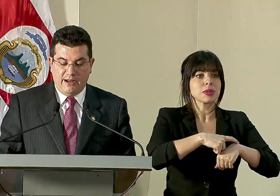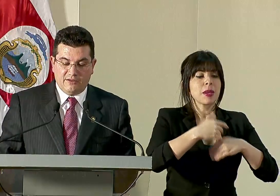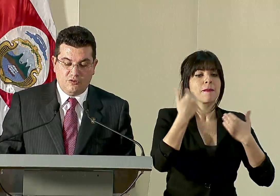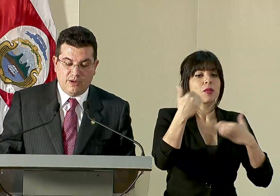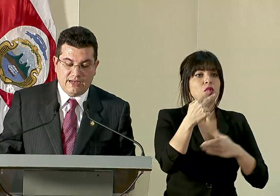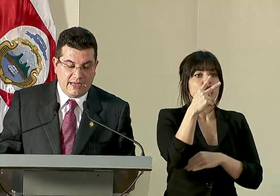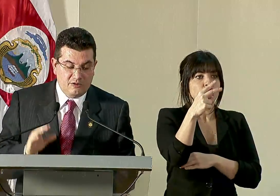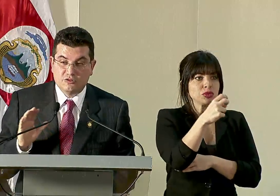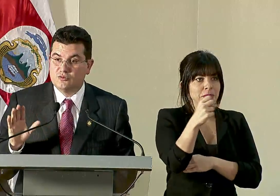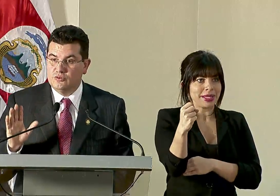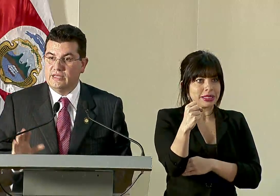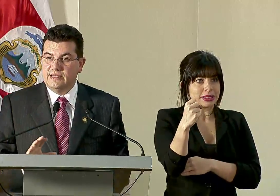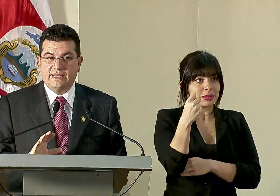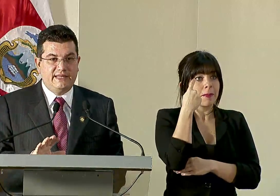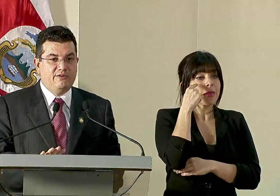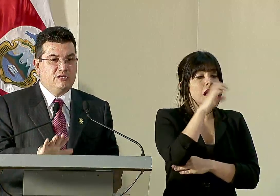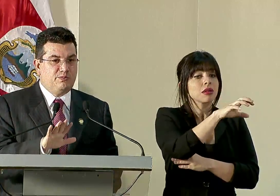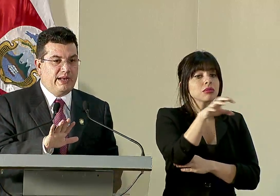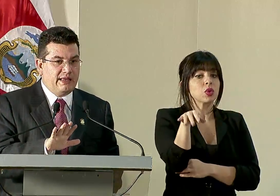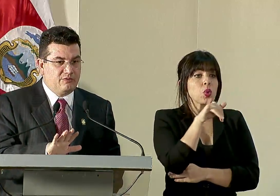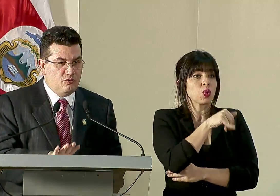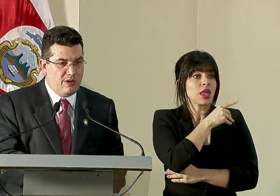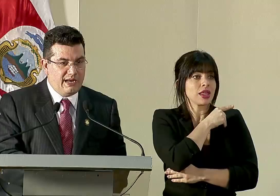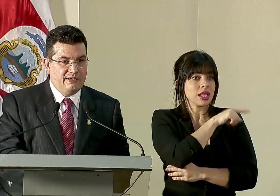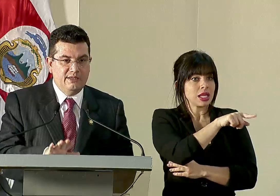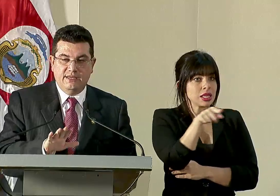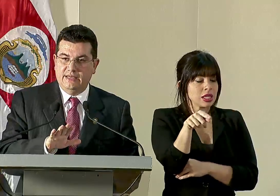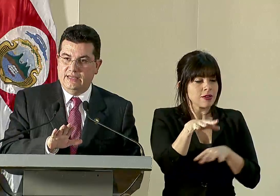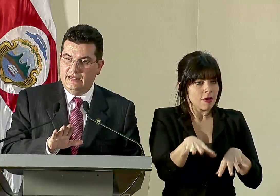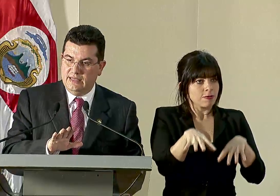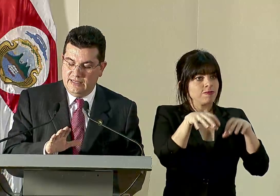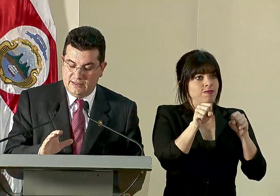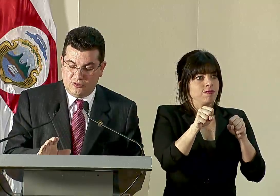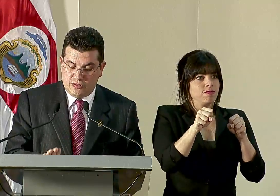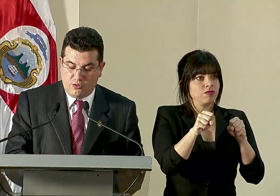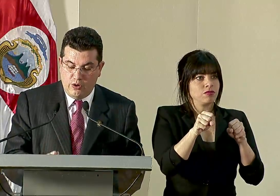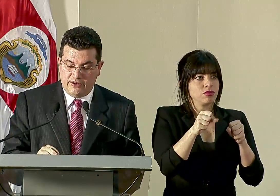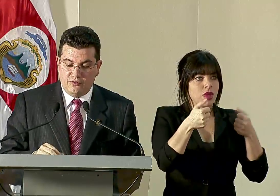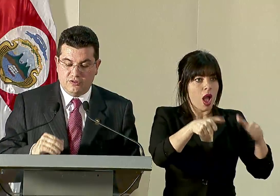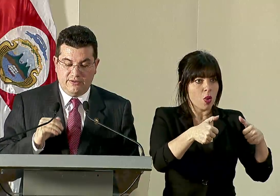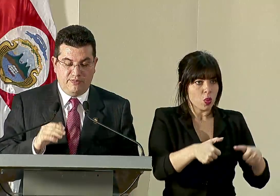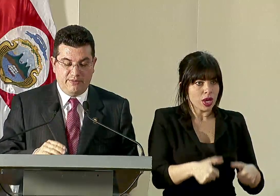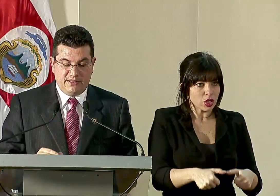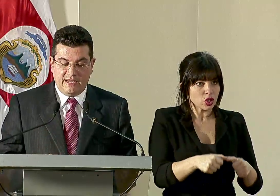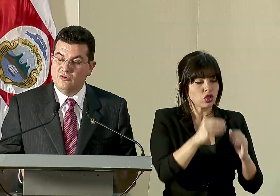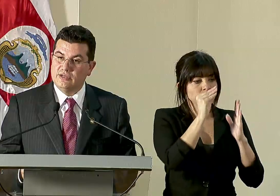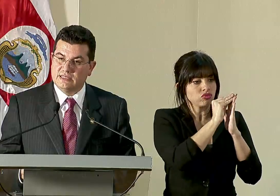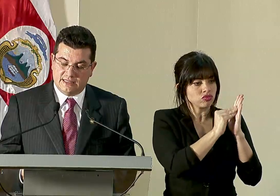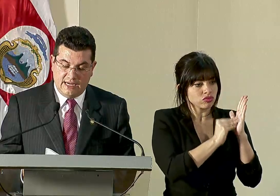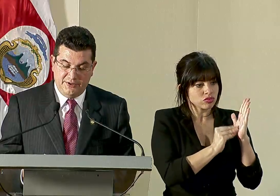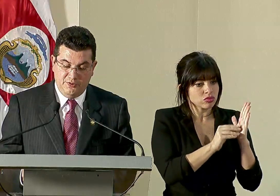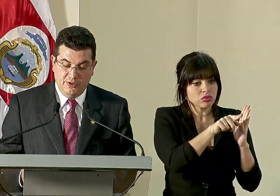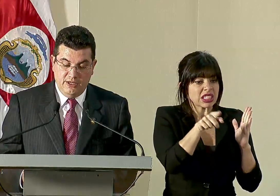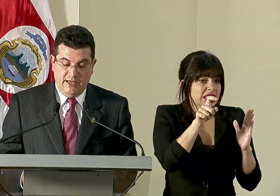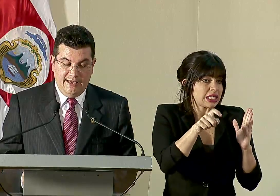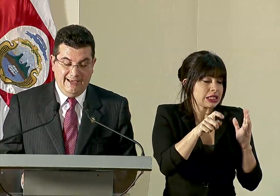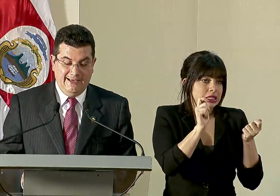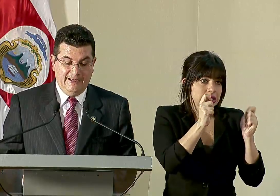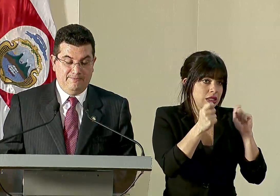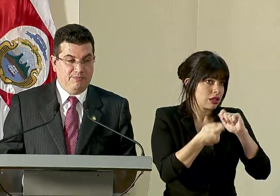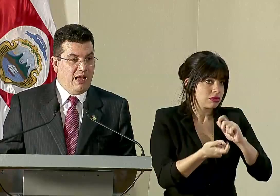para tomar a las juntas directivas, para tomar estos acuerdos e implementar lo necesario,